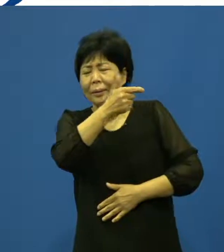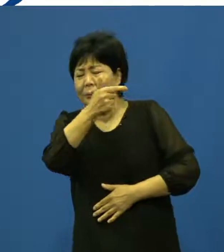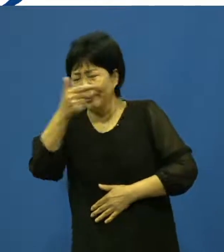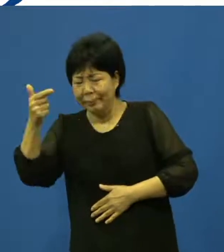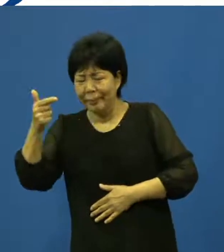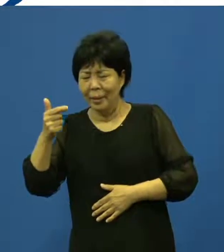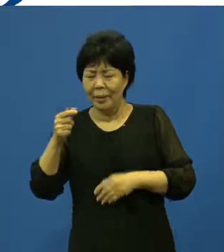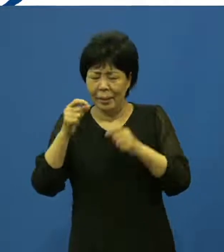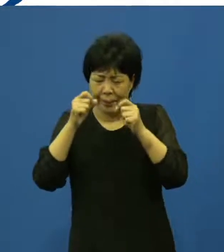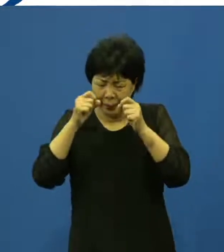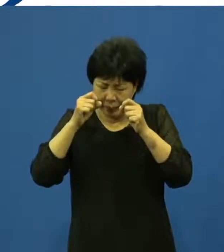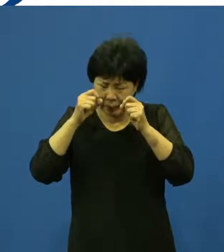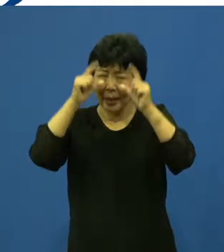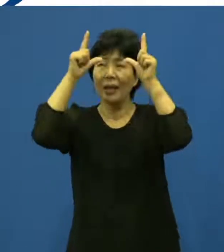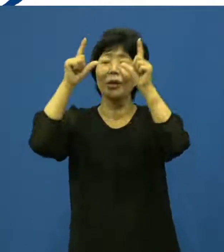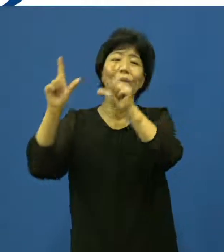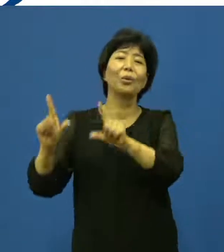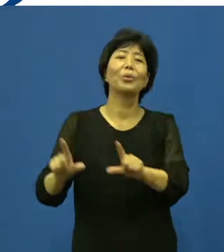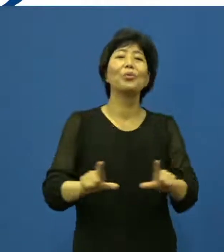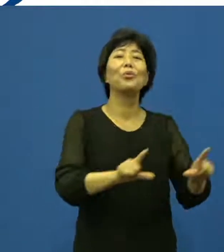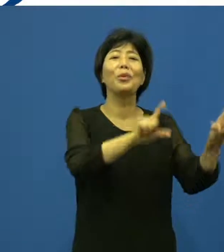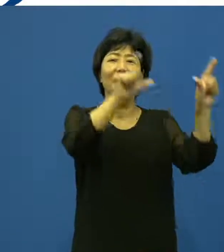충분히 깨닫고 누리시기를 바랍니다.